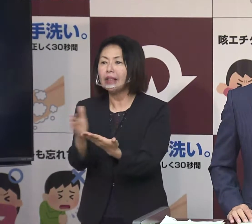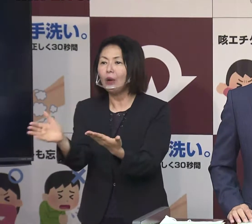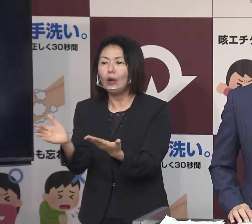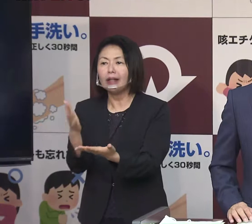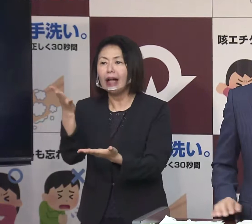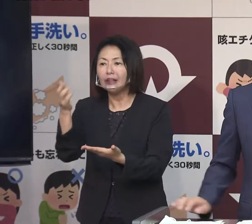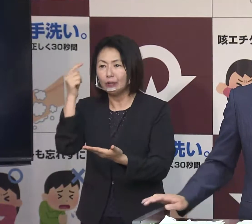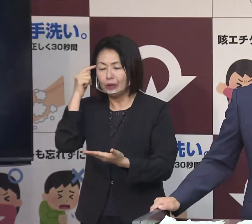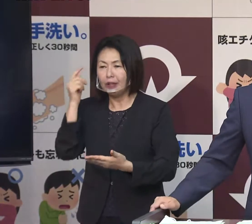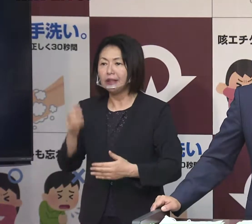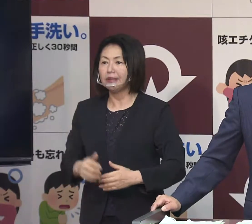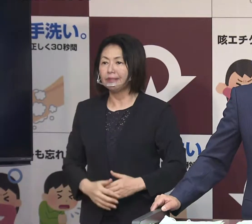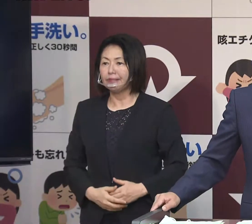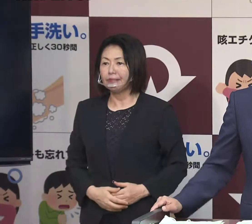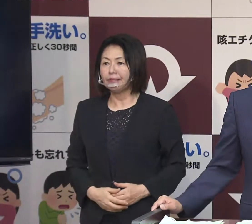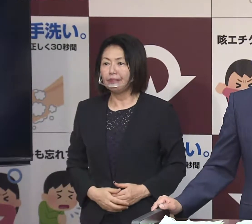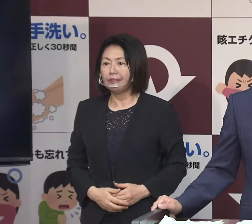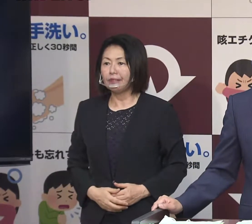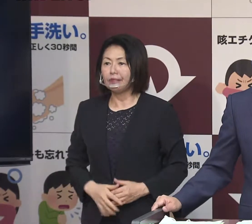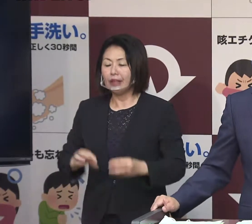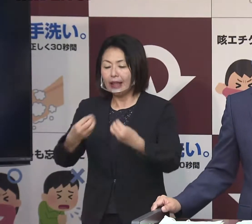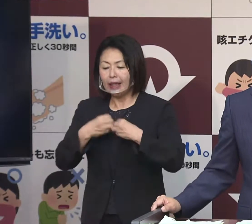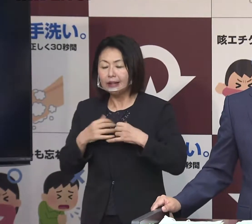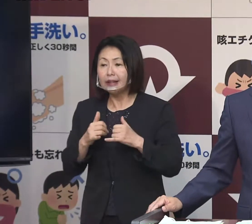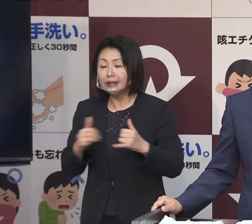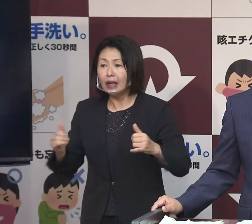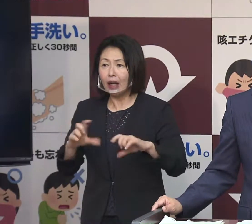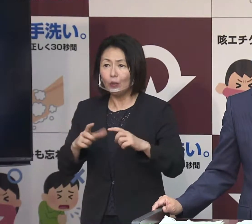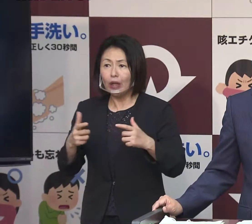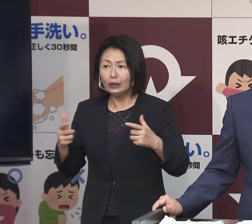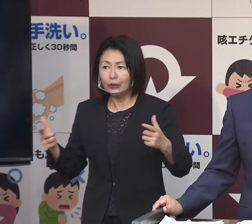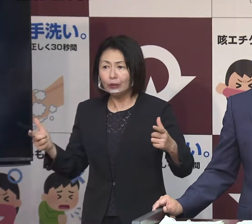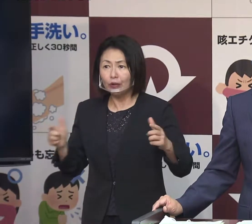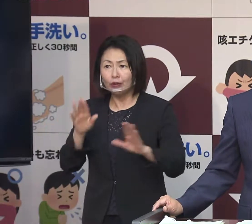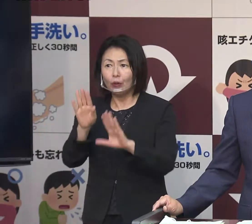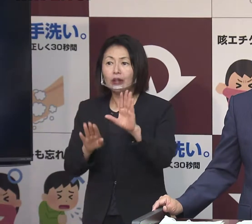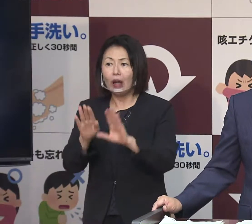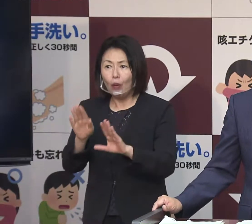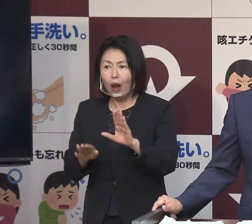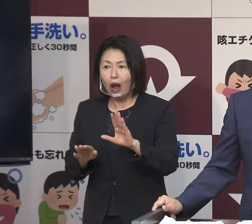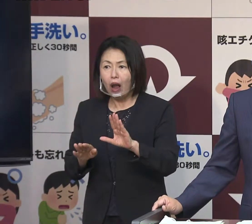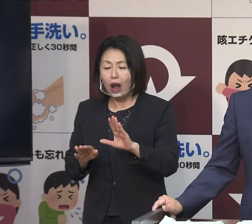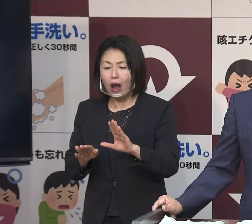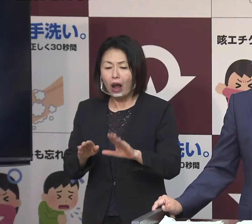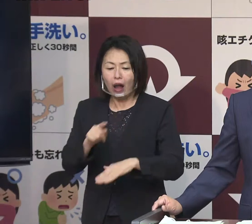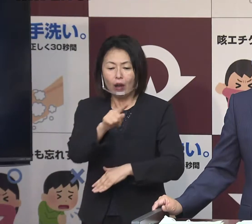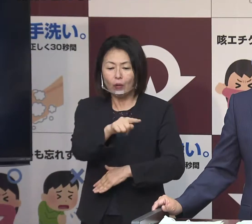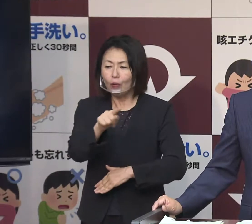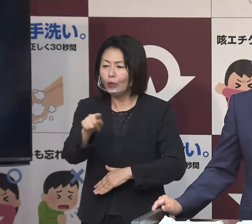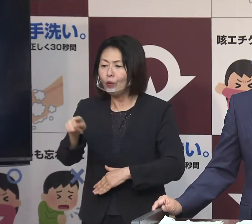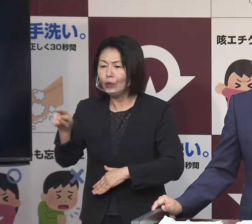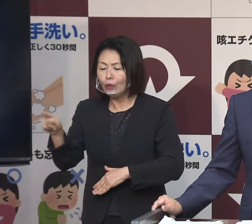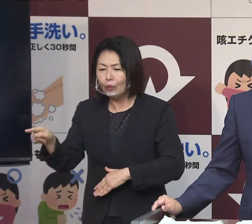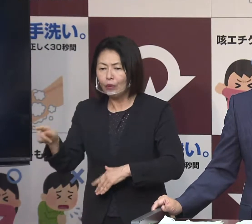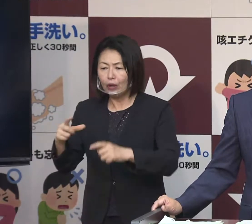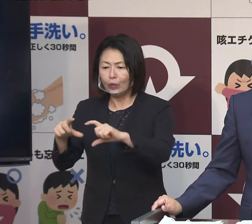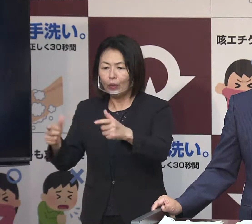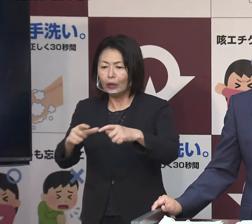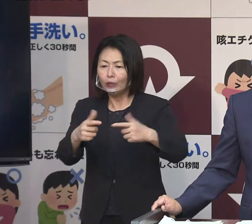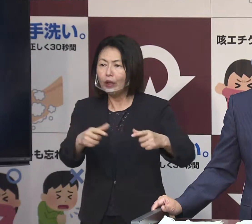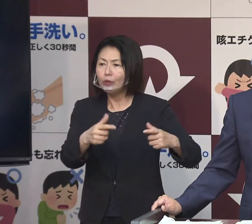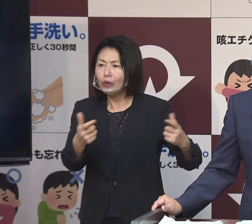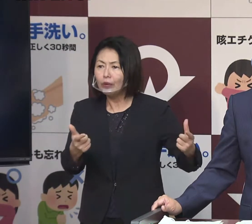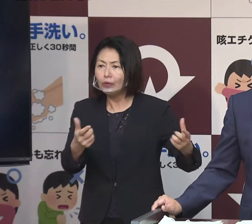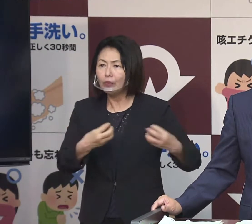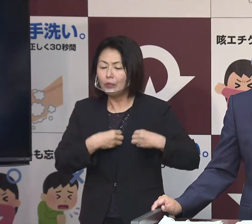と思っておりますが、ただ感染者が増えていく中でですね、常にこの市中感染が、起こるということはです